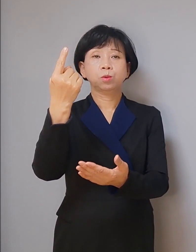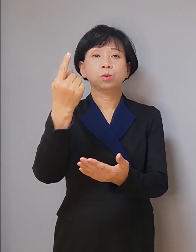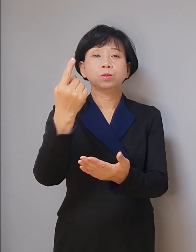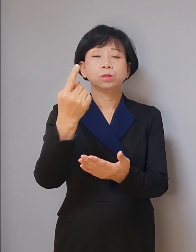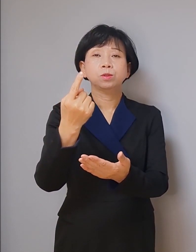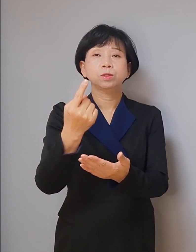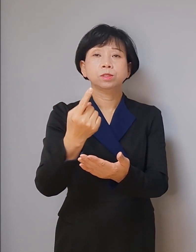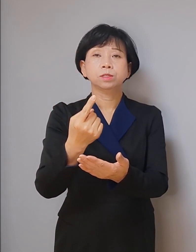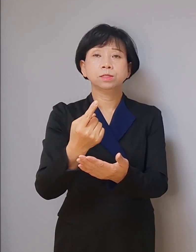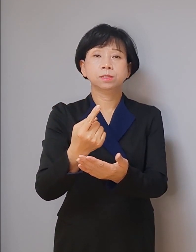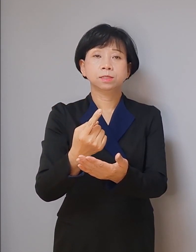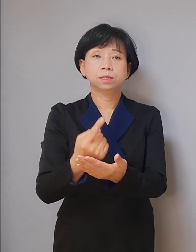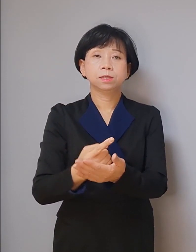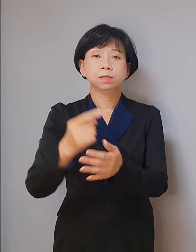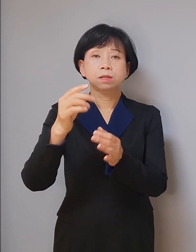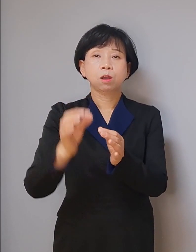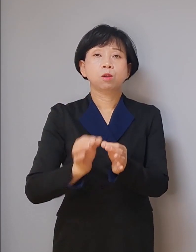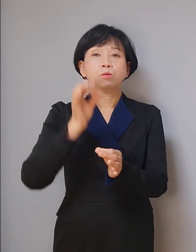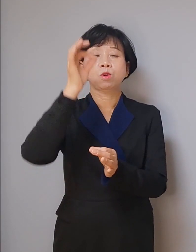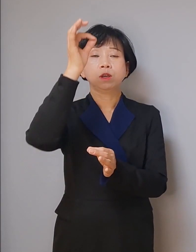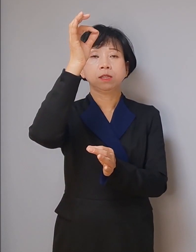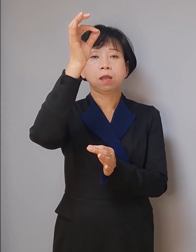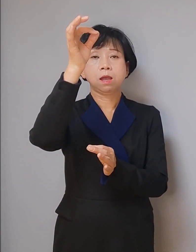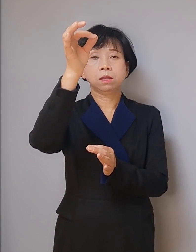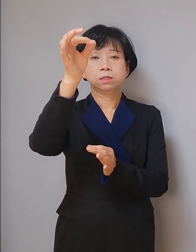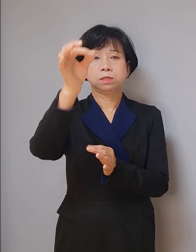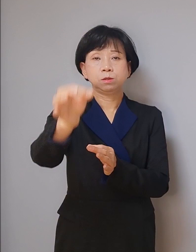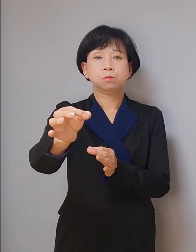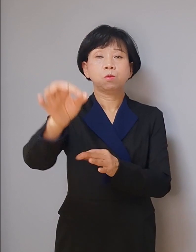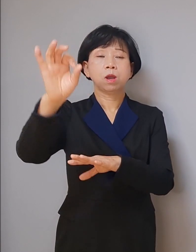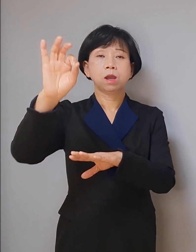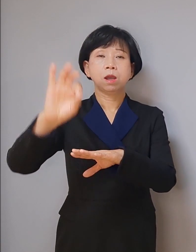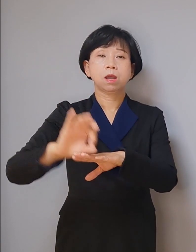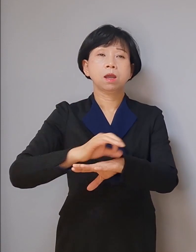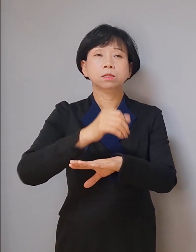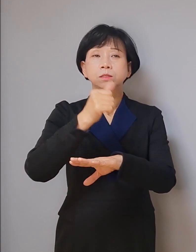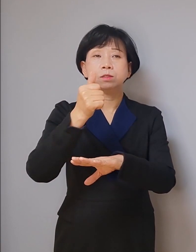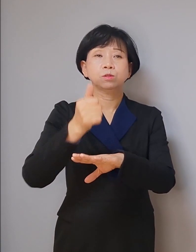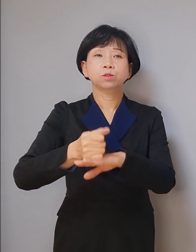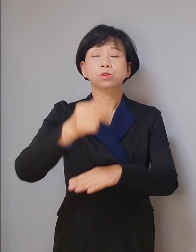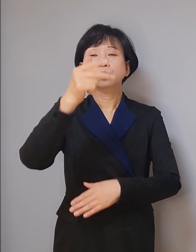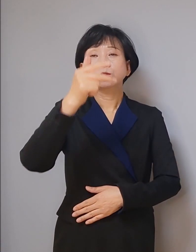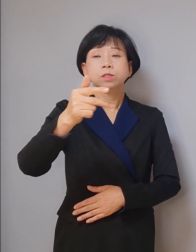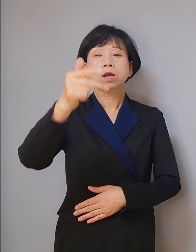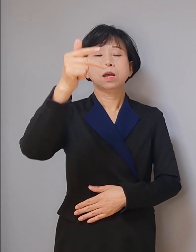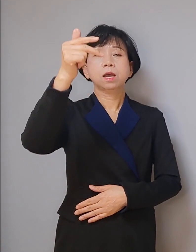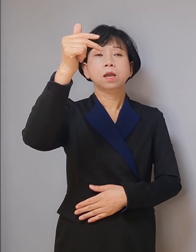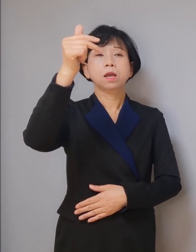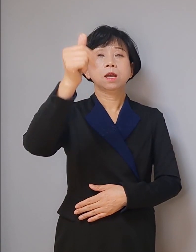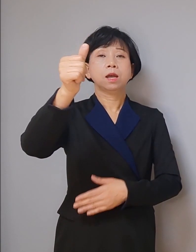다시 오실 영원하신 왕 주를